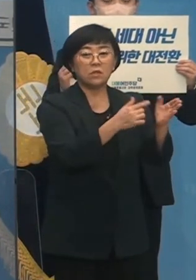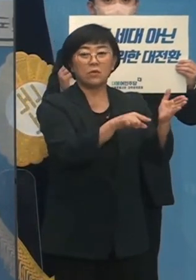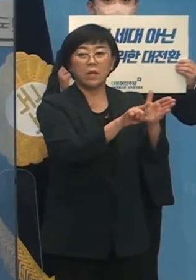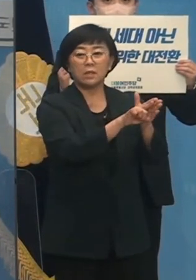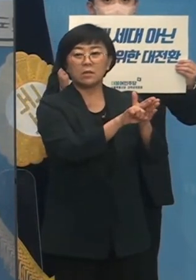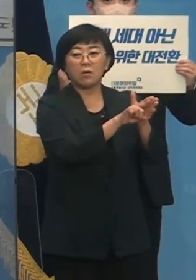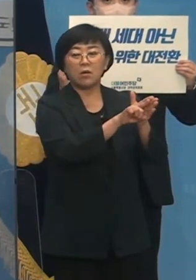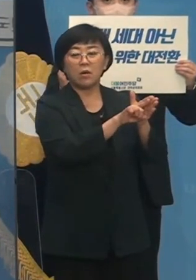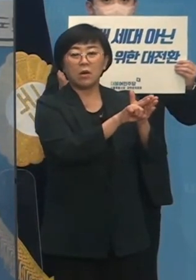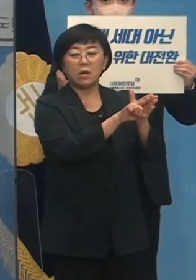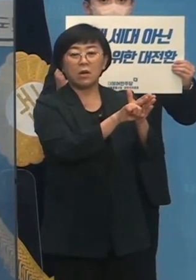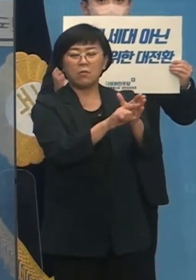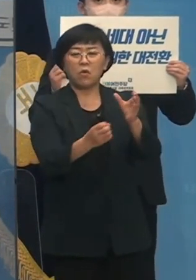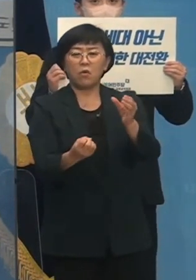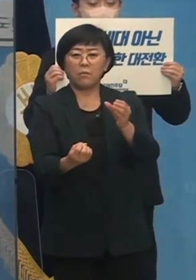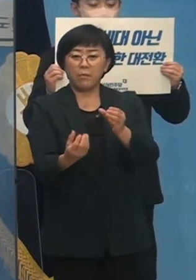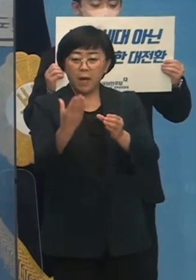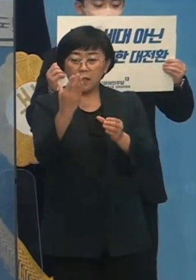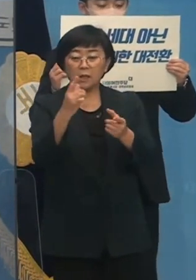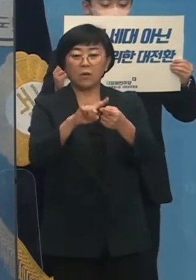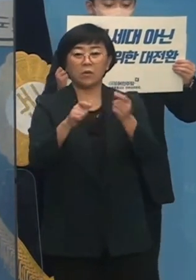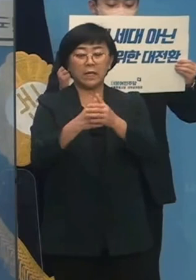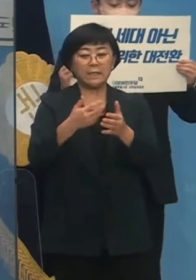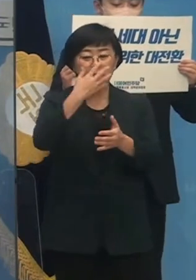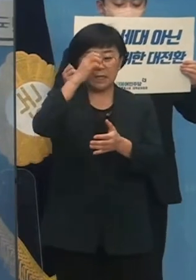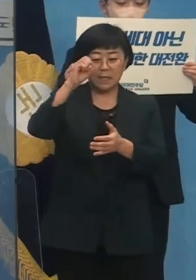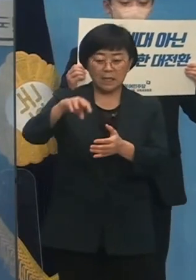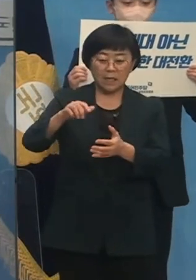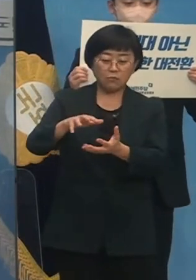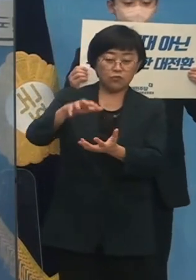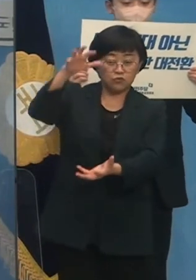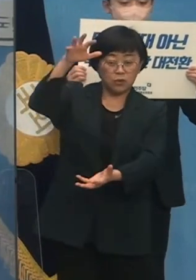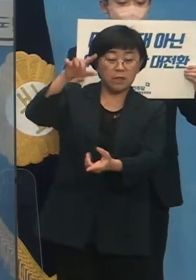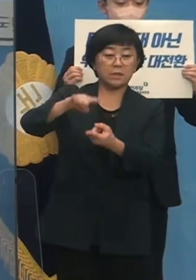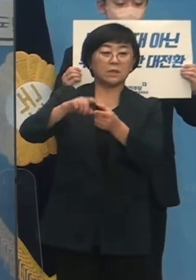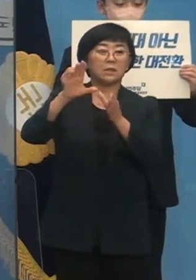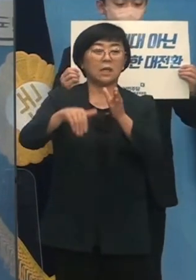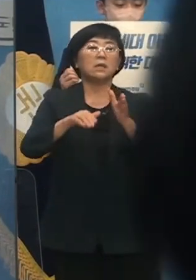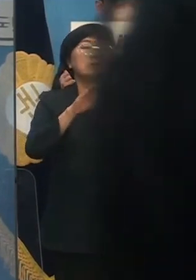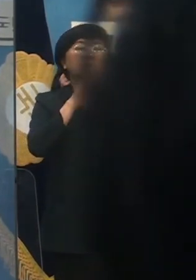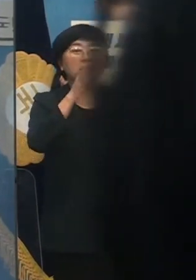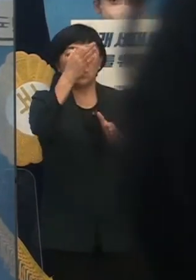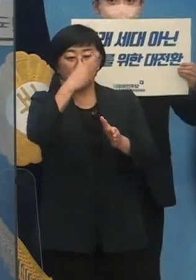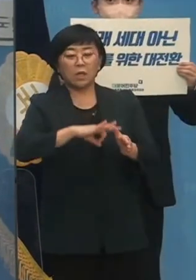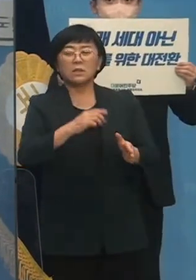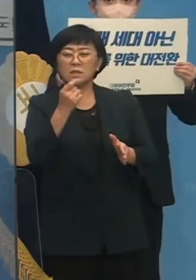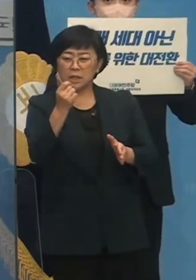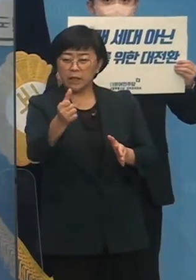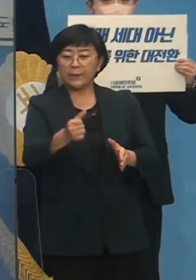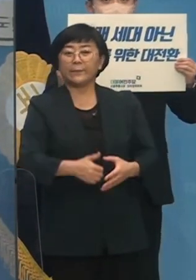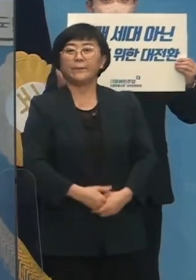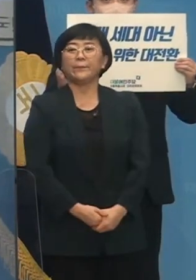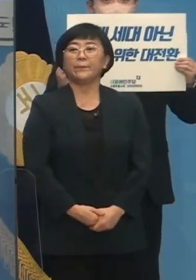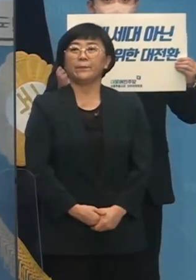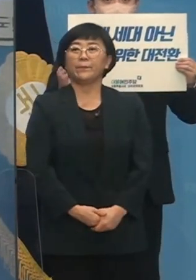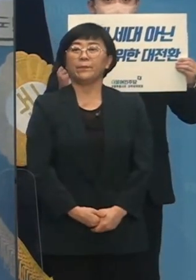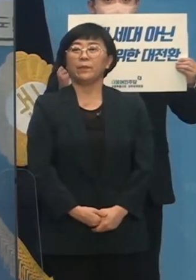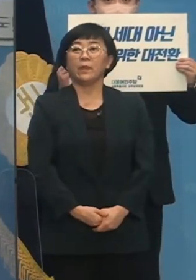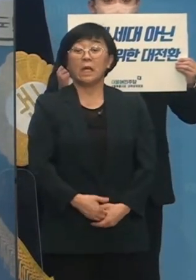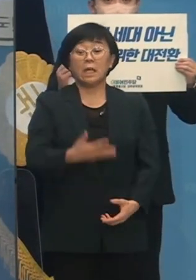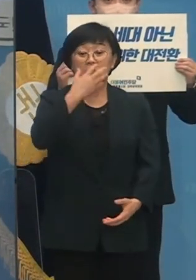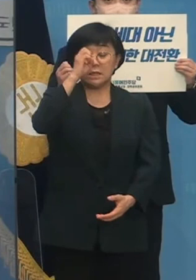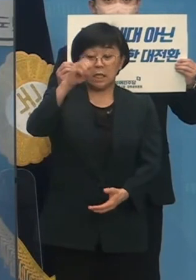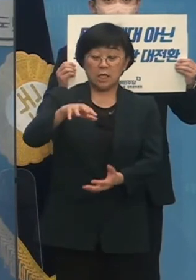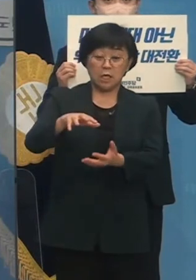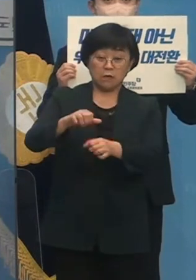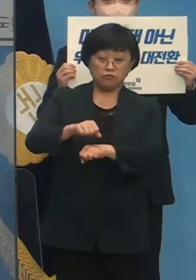탈을 많이 배출한다거나 불필요한 쓰레기를 만들어낸다고 하면 실질 효과는 크지 못할 것입니다. 쓰레기